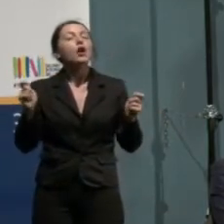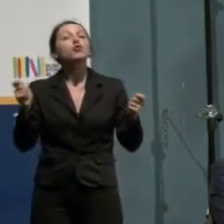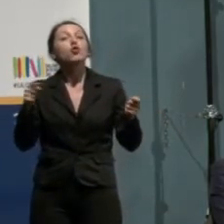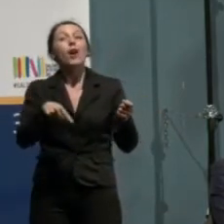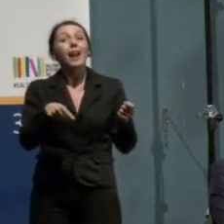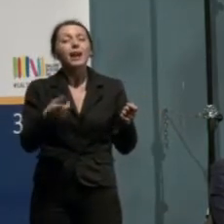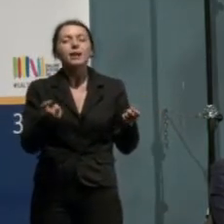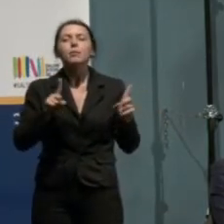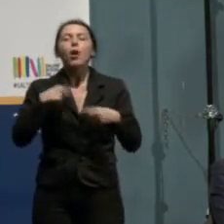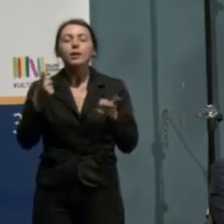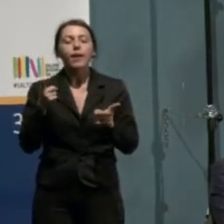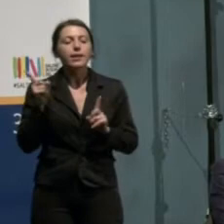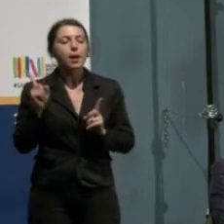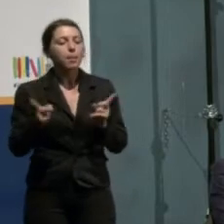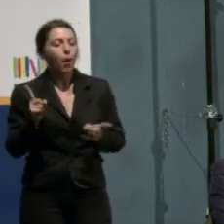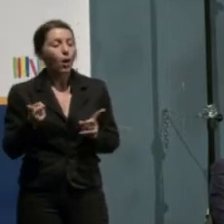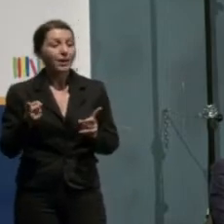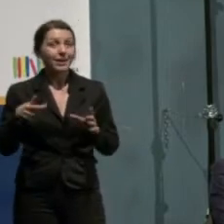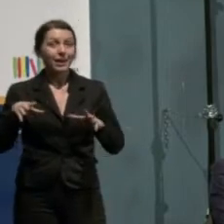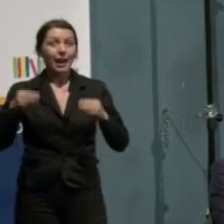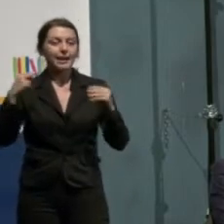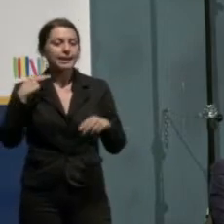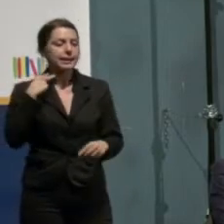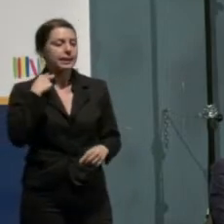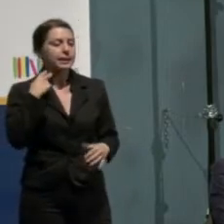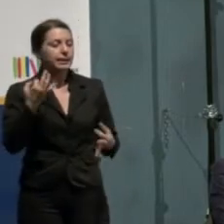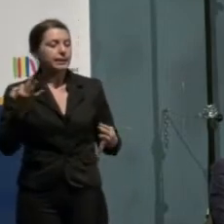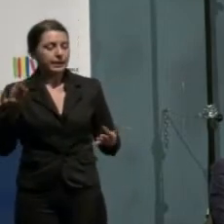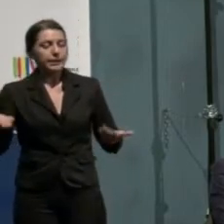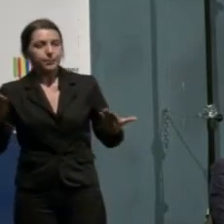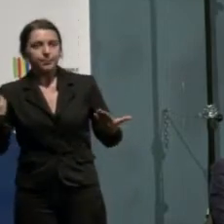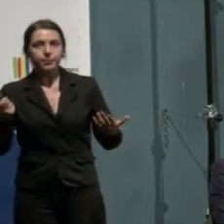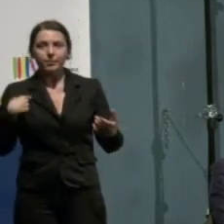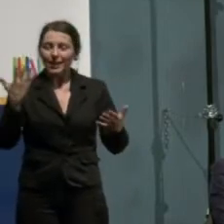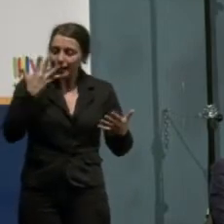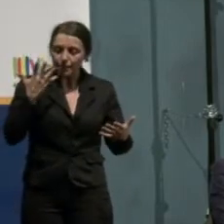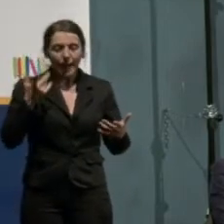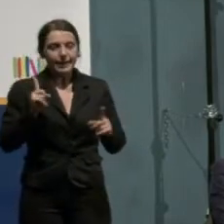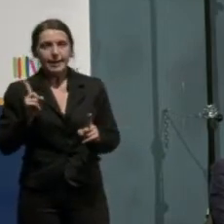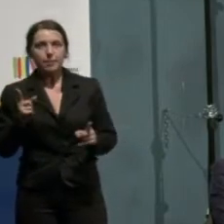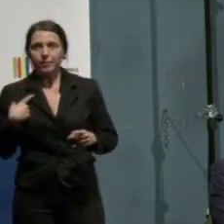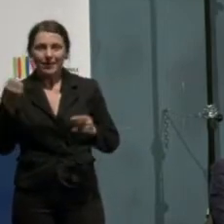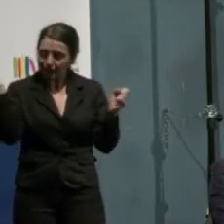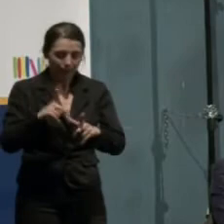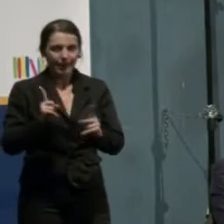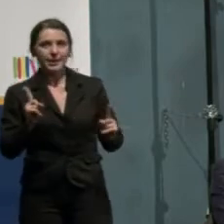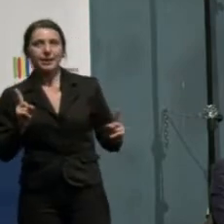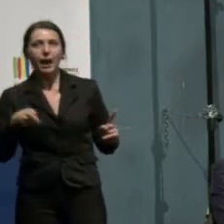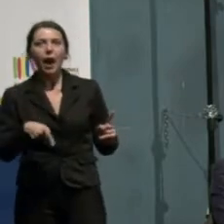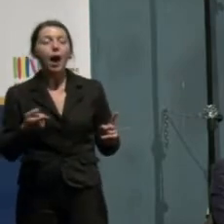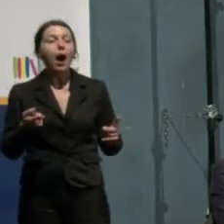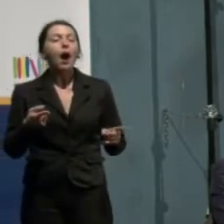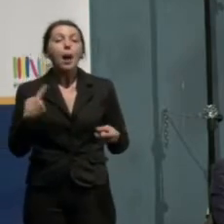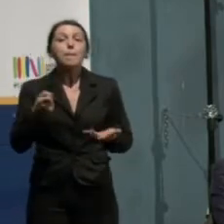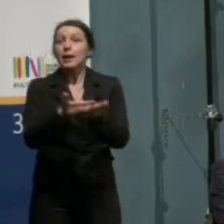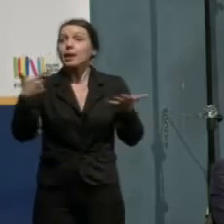per me era imposto alla politica anche e soprattutto nel primo momento di tenere la barra dritta non si poteva sbagliare non ci si poteva dimenticare e questo è stato molto importante poi per il